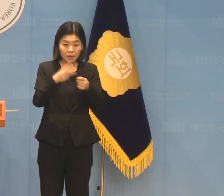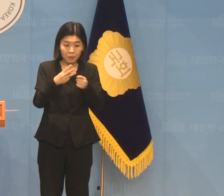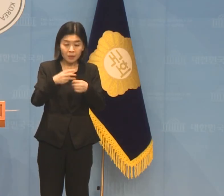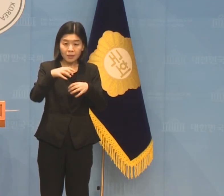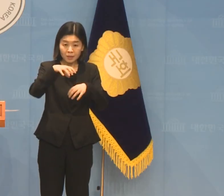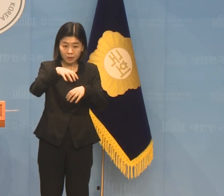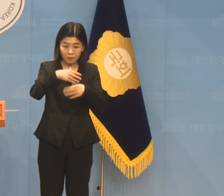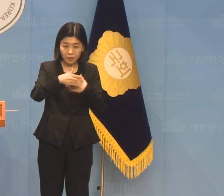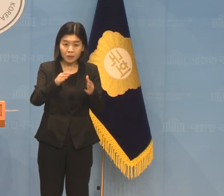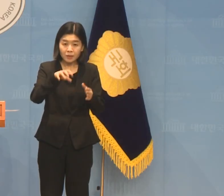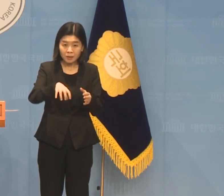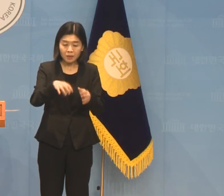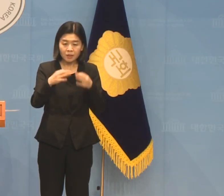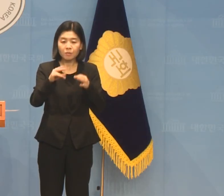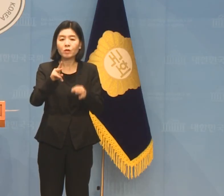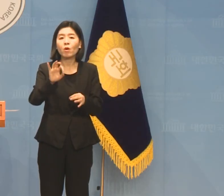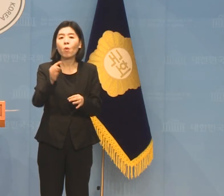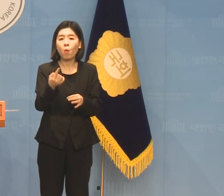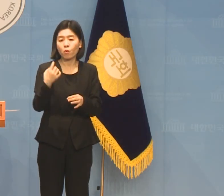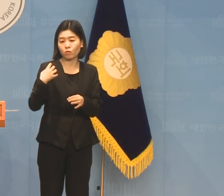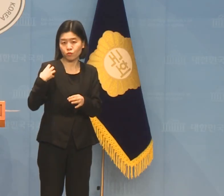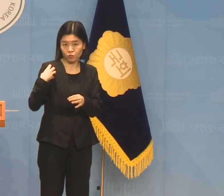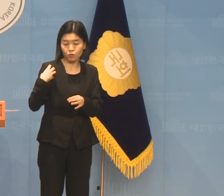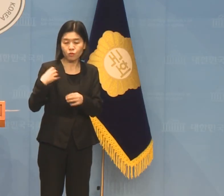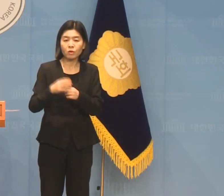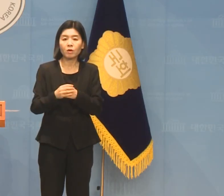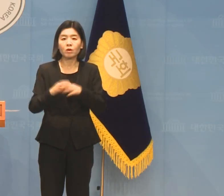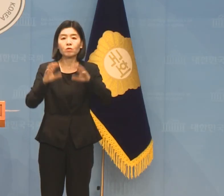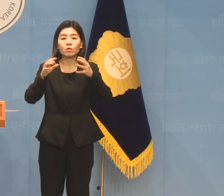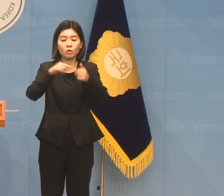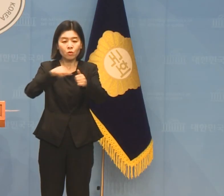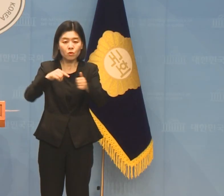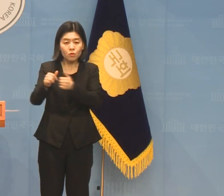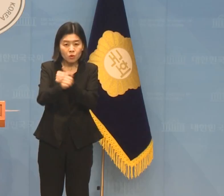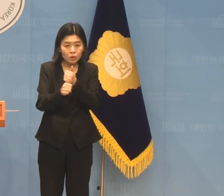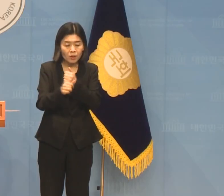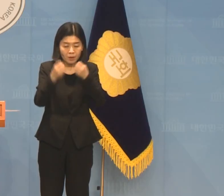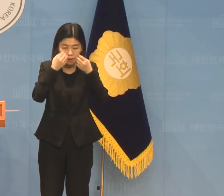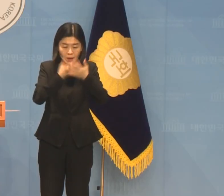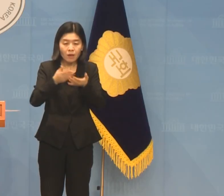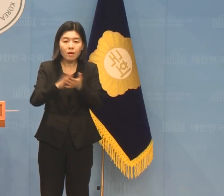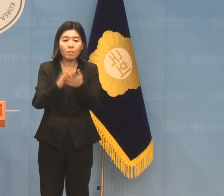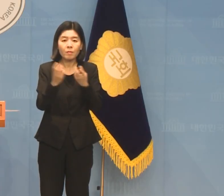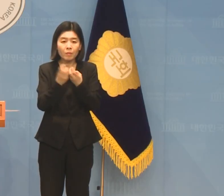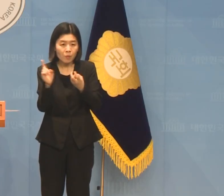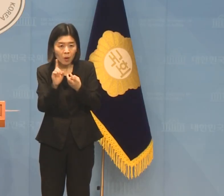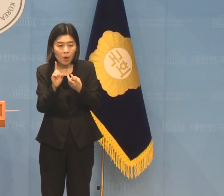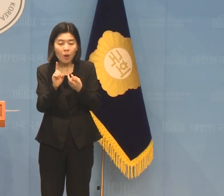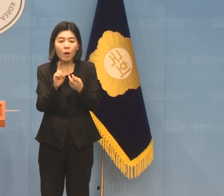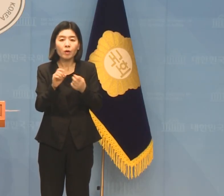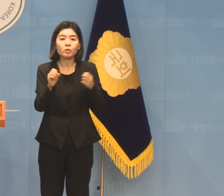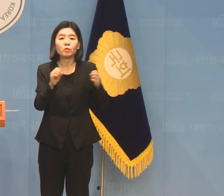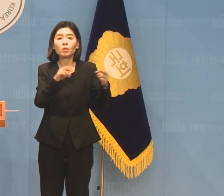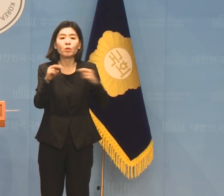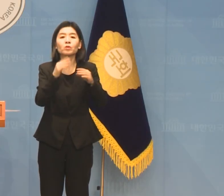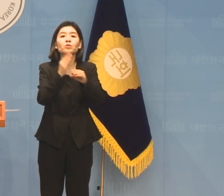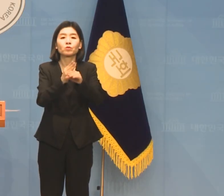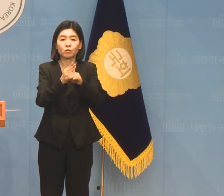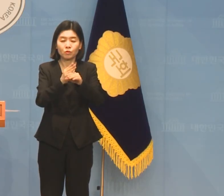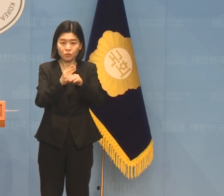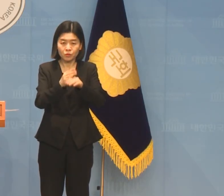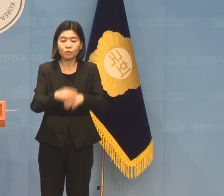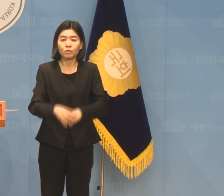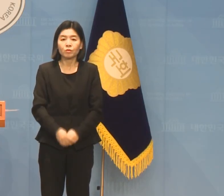제3간담회실에서 김영호 의원실 주최로 국가교육위원회 개혁방안 국회 입법토론회가 진행 중입니다.